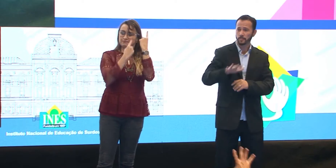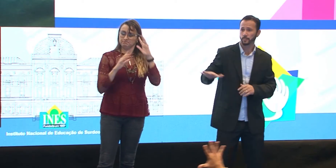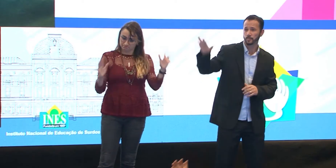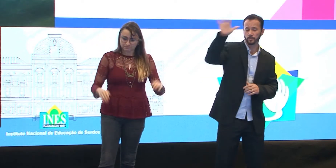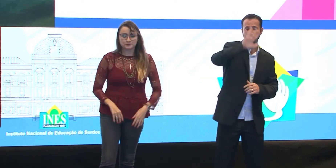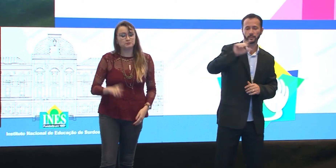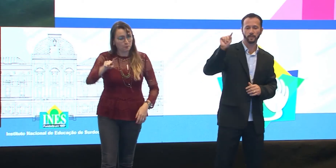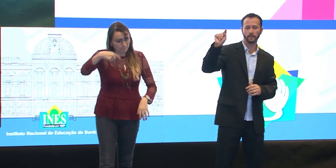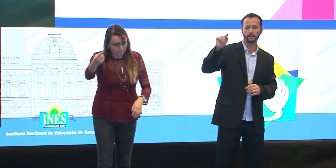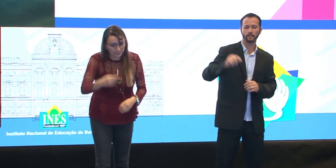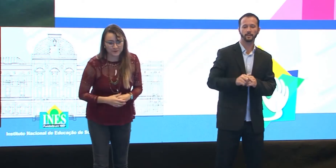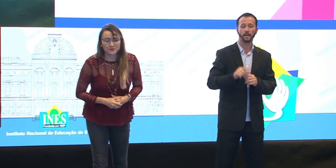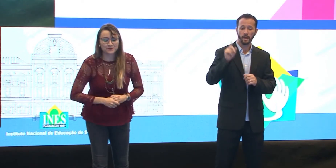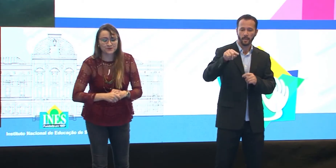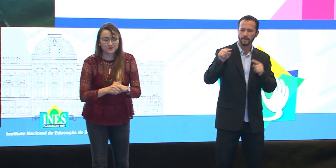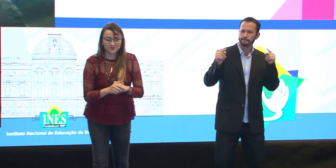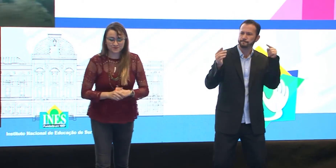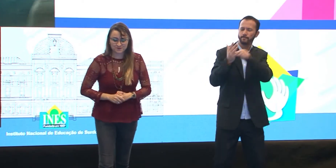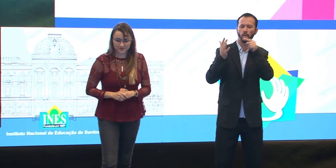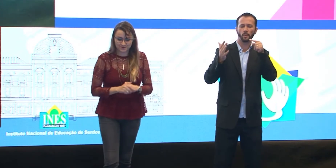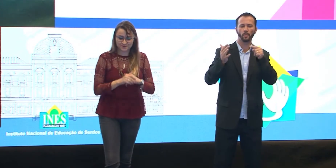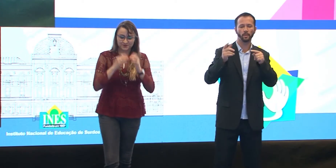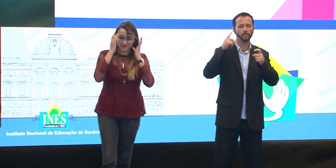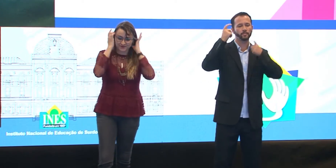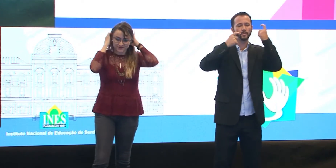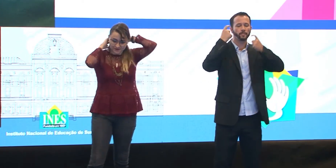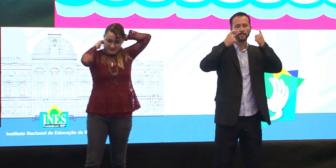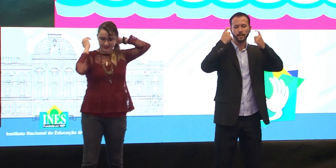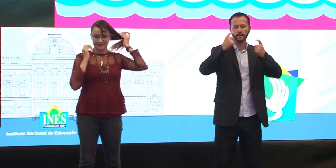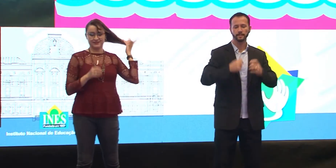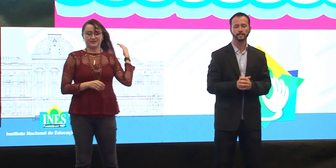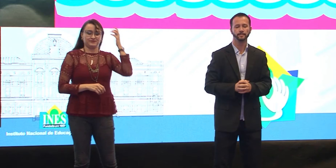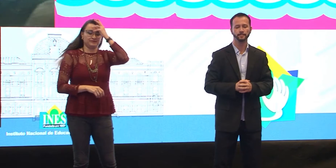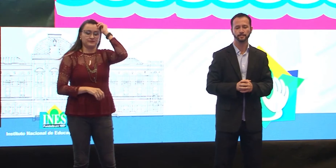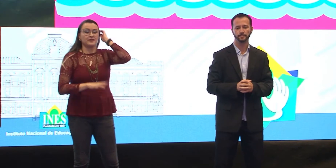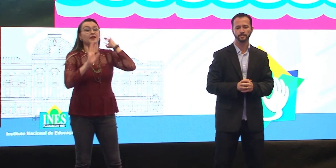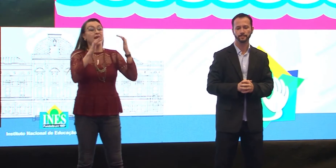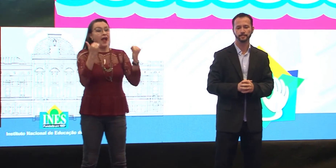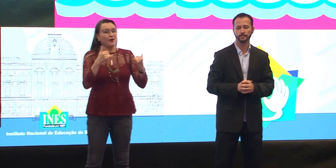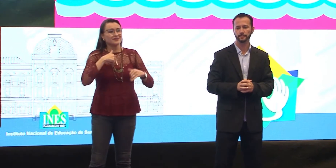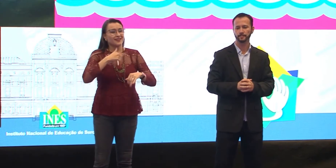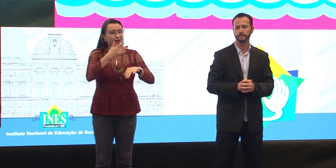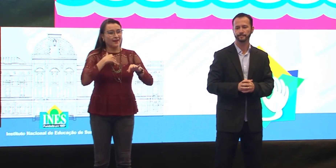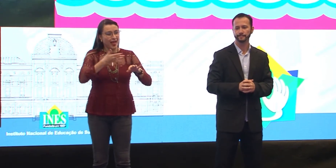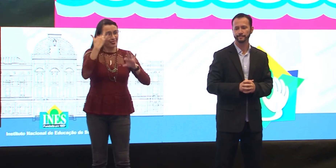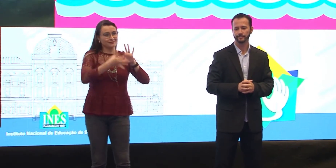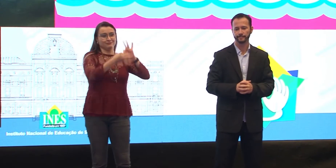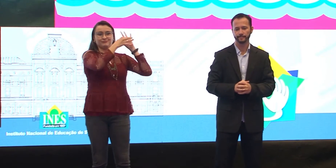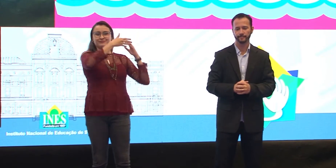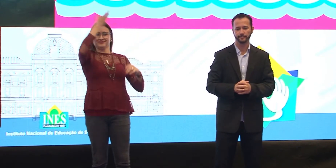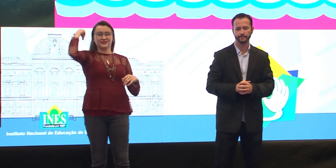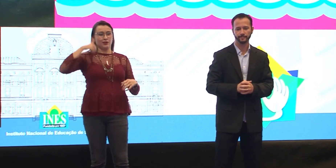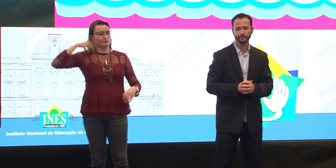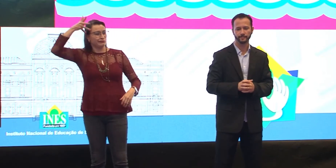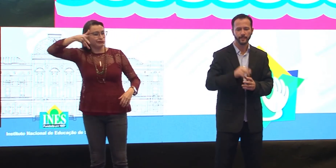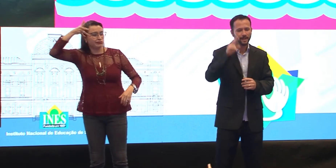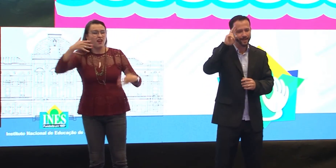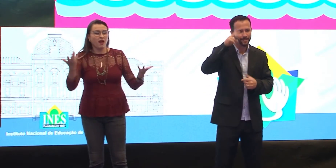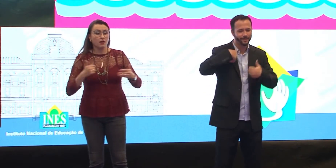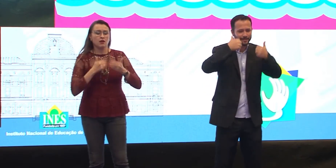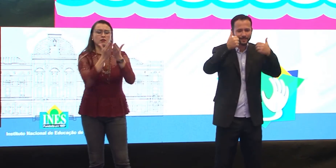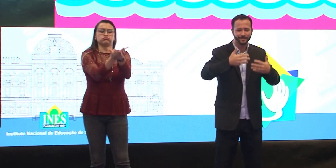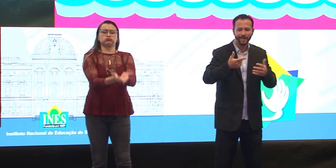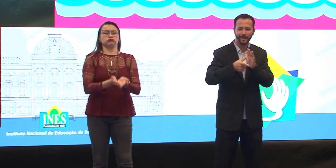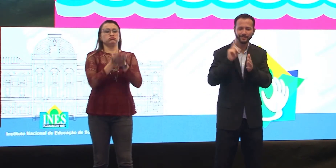A educação na Colômbia, ela pensa nesses fatores para levar em consideração como nós